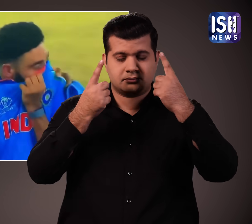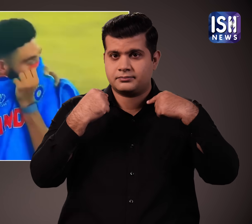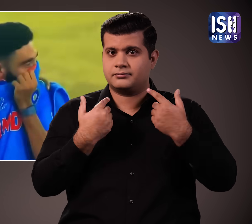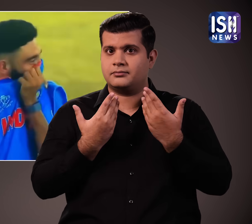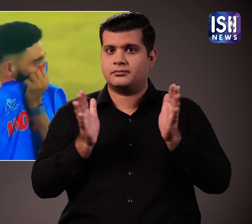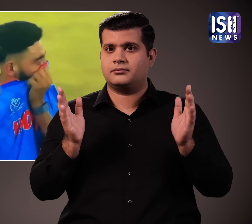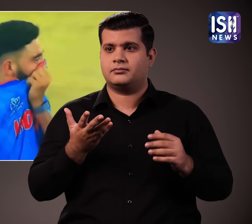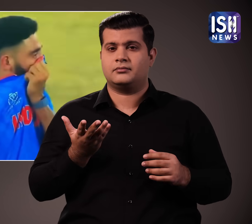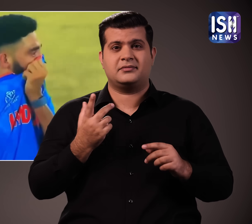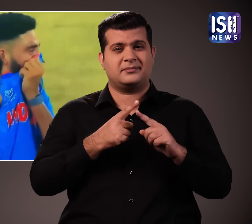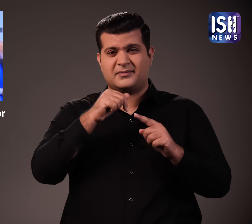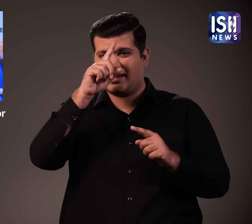जर्जी से अपनी आँखे पोचते दिखे